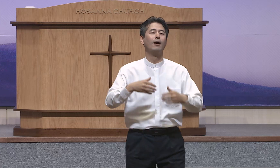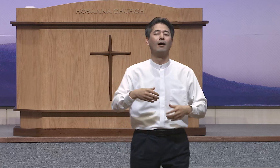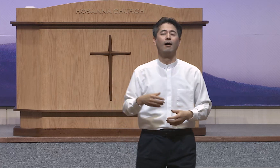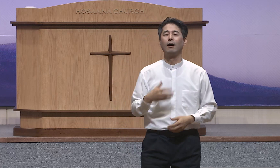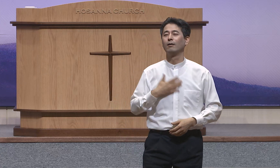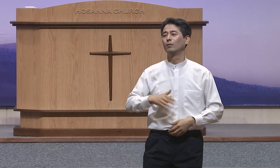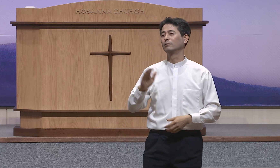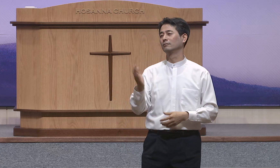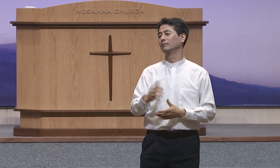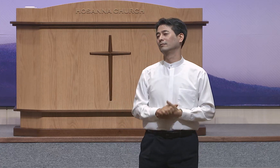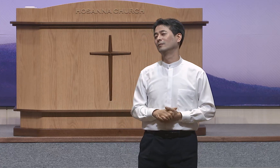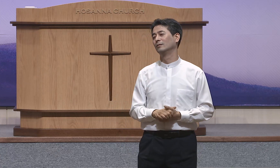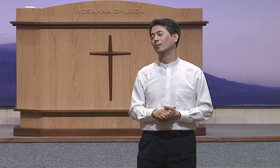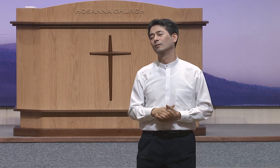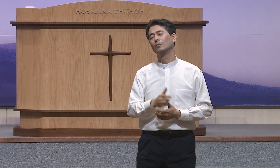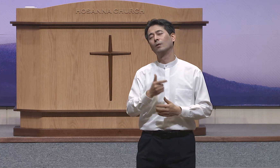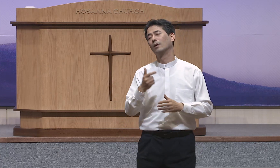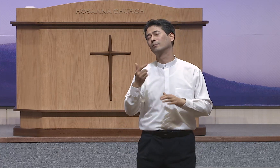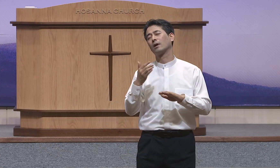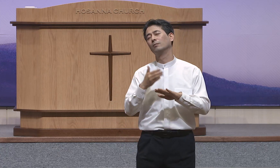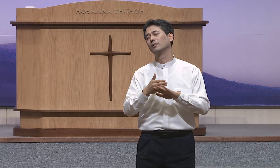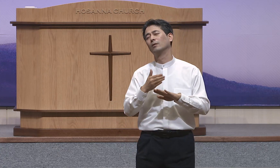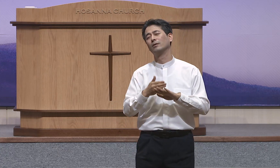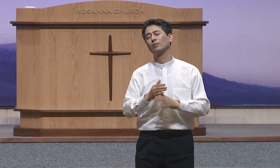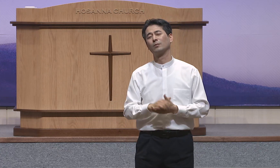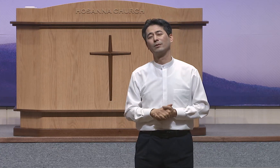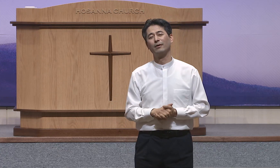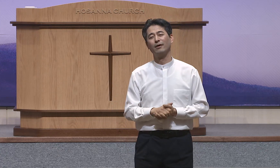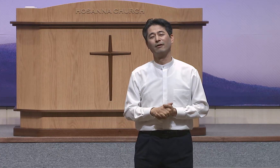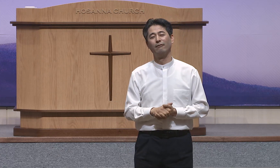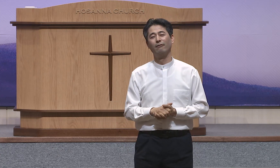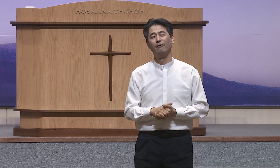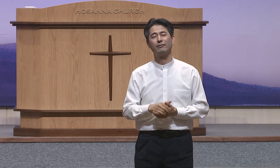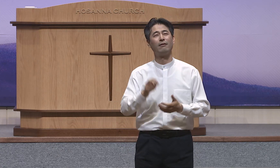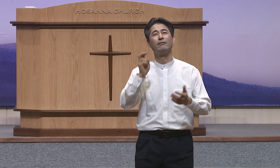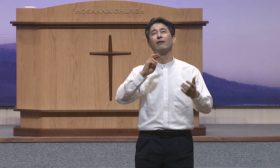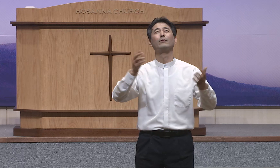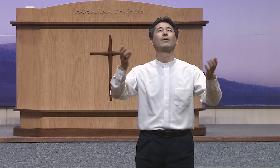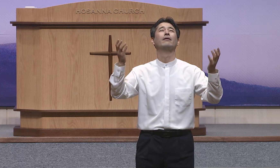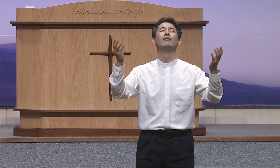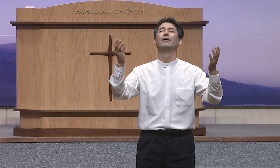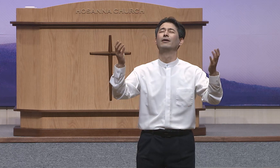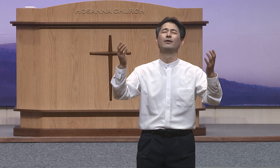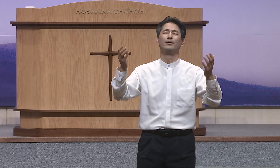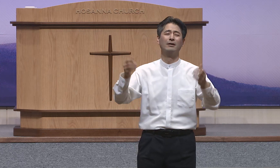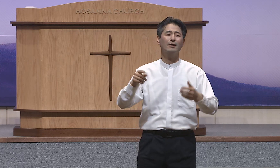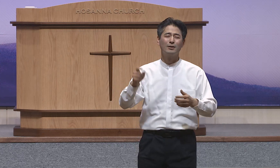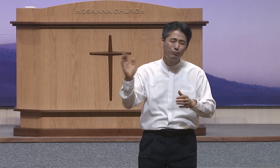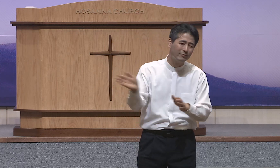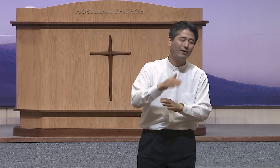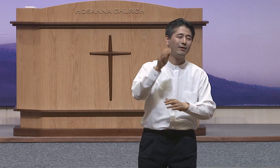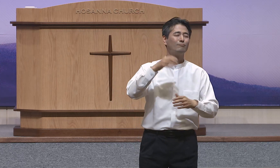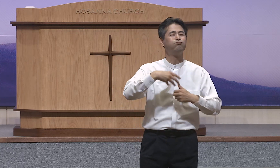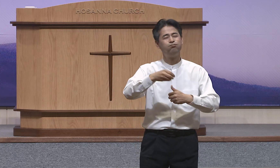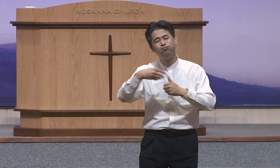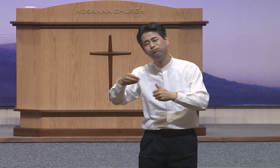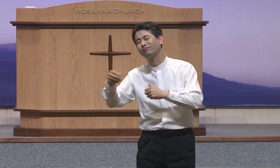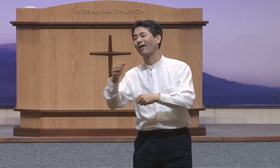성령님의 가르침으로 박자라는 것을 알게 되었고 그것은 정말 감사하고 그로 통해서